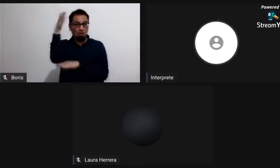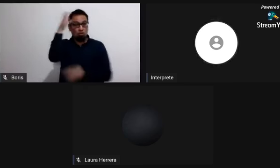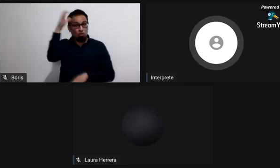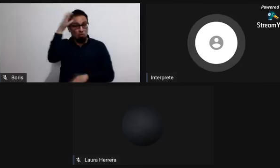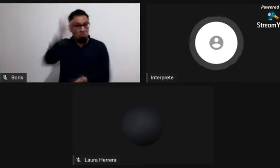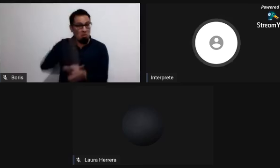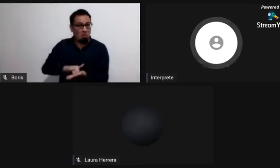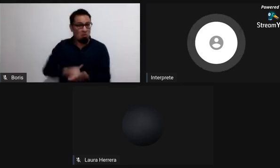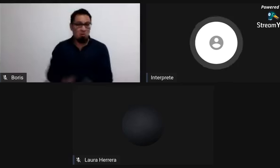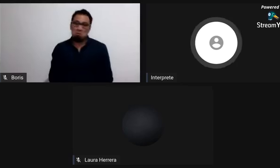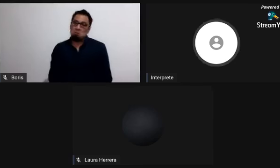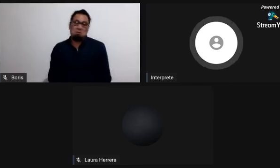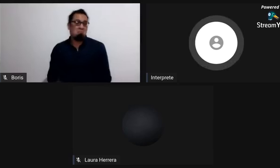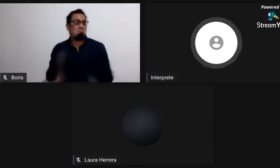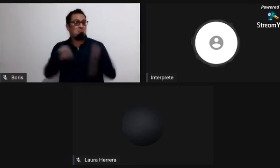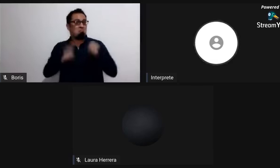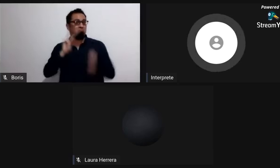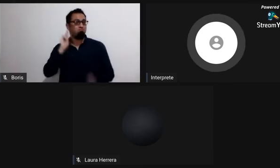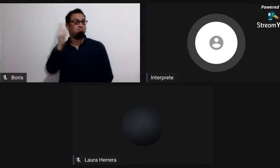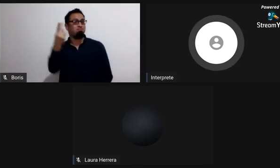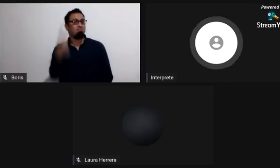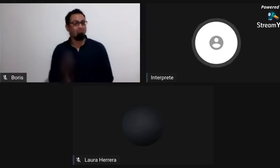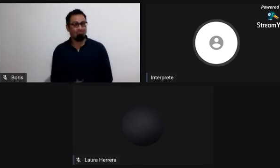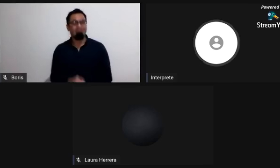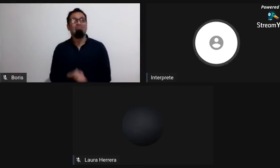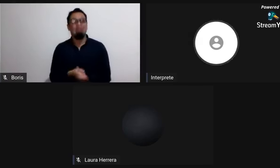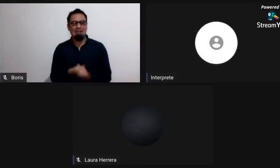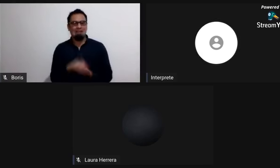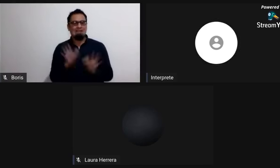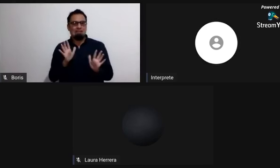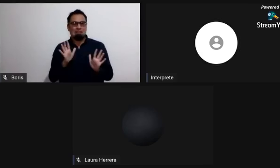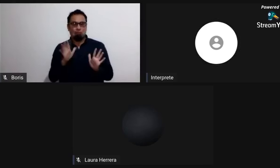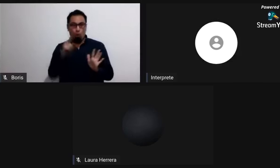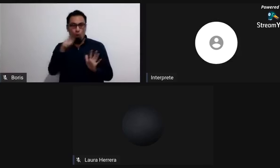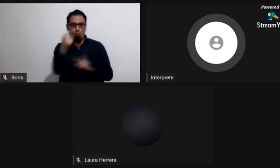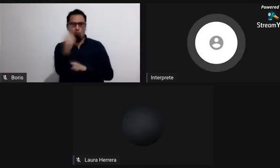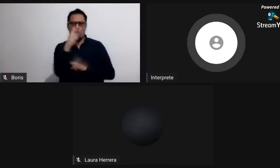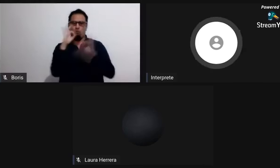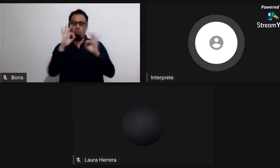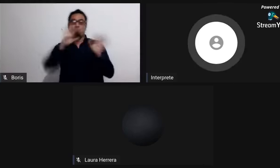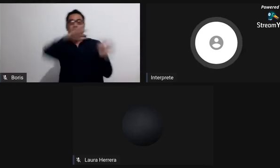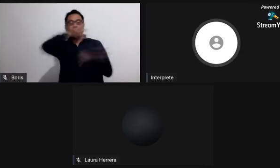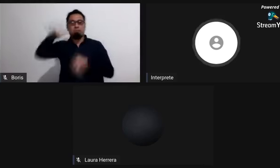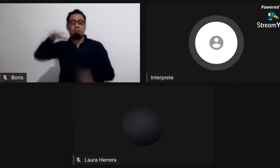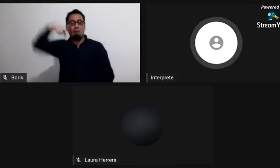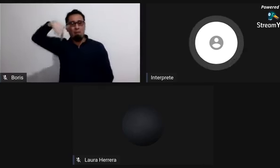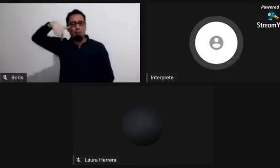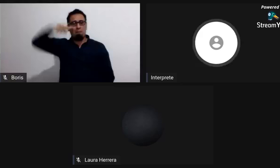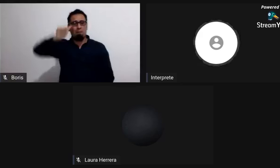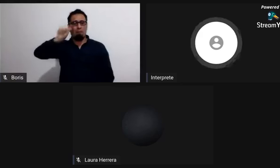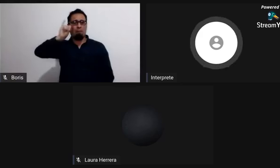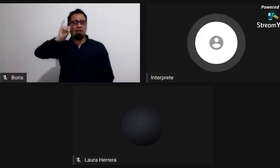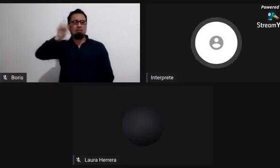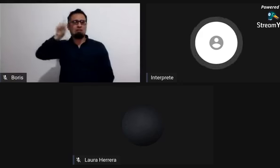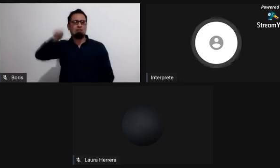de identidad que se estaba dando en ese momento. Pero vemos que pues ese concepto afortunadamente